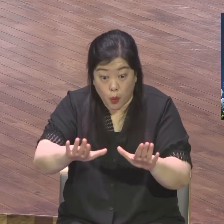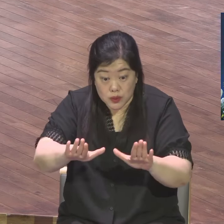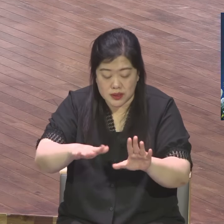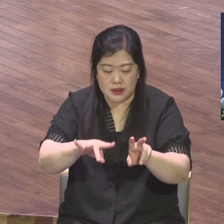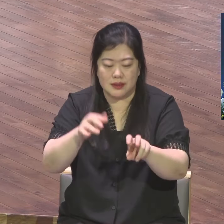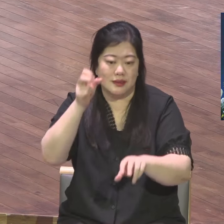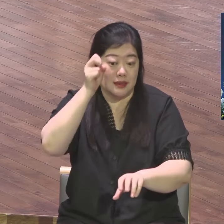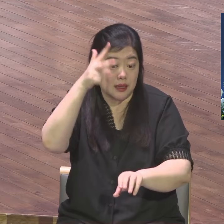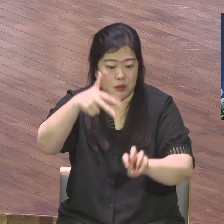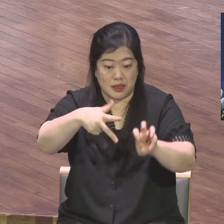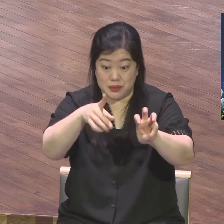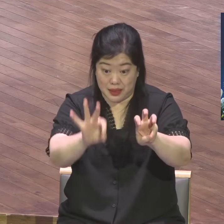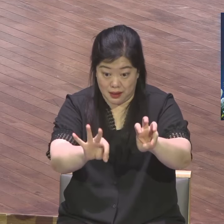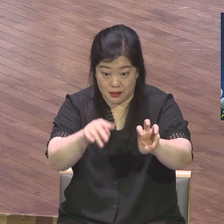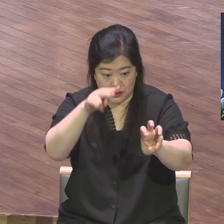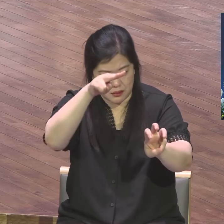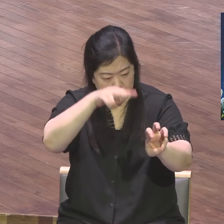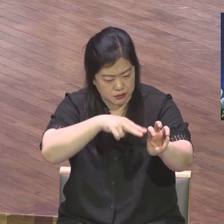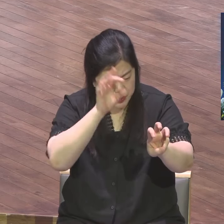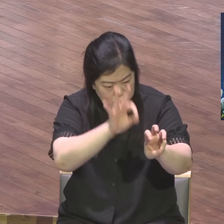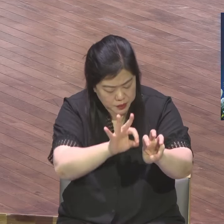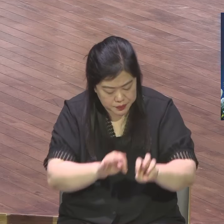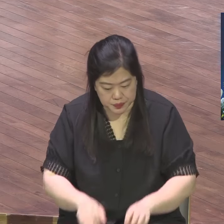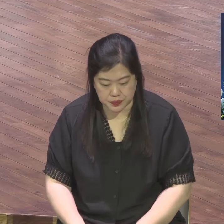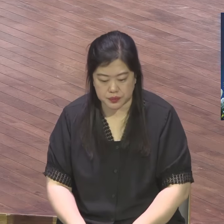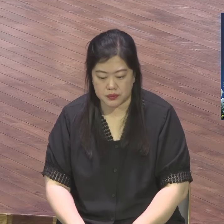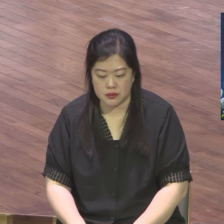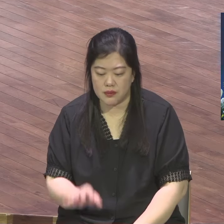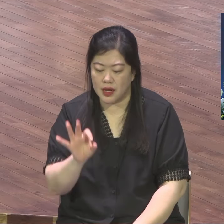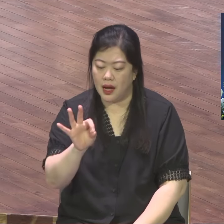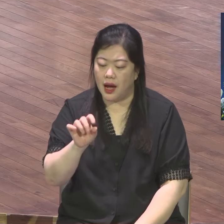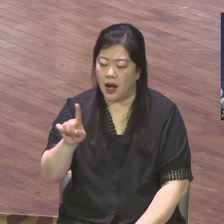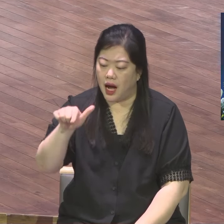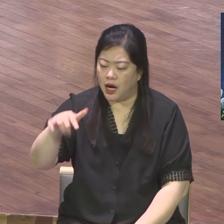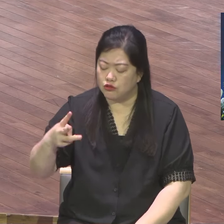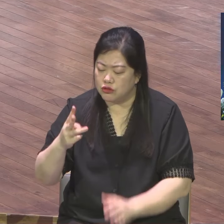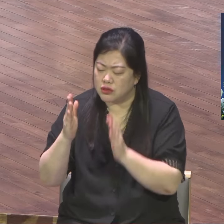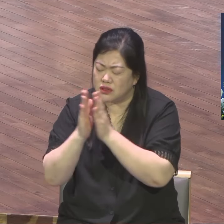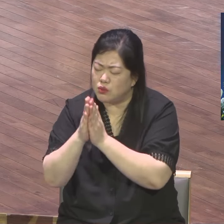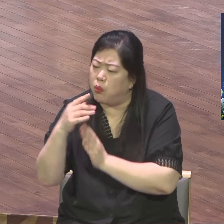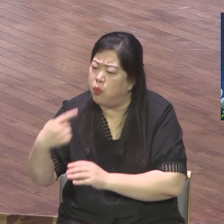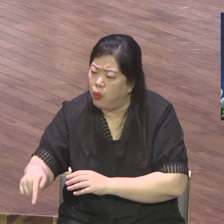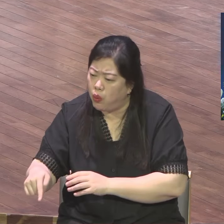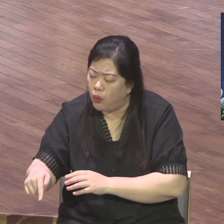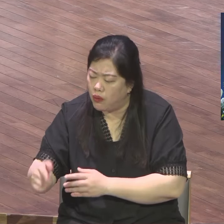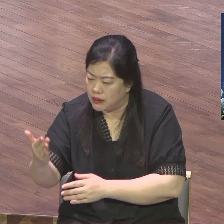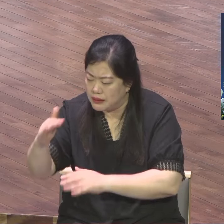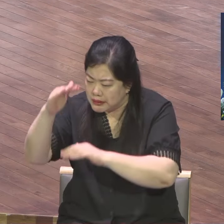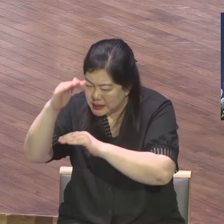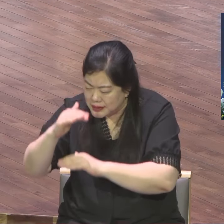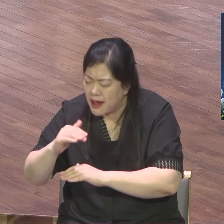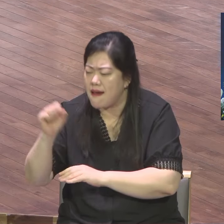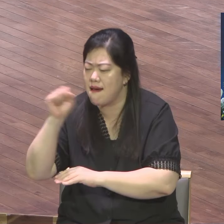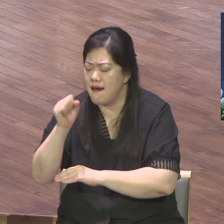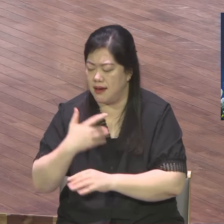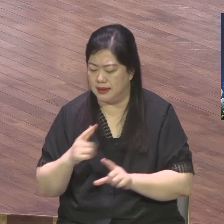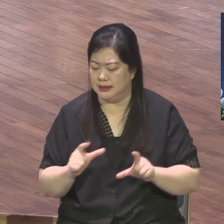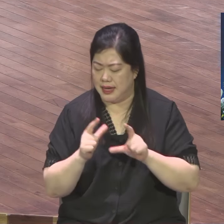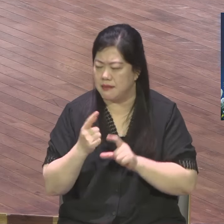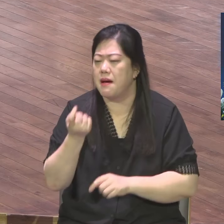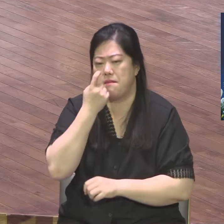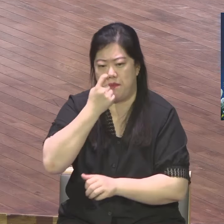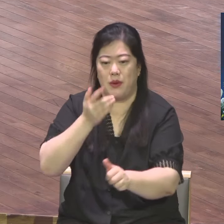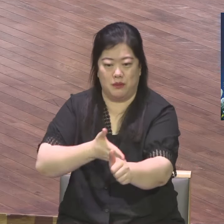주는 영적 의미가 이거 깨달아져야 돼요. 그래서 기도의 장막틀을 넓혀가는 영계 전 성도 되기를 주님으로 축복합니다.